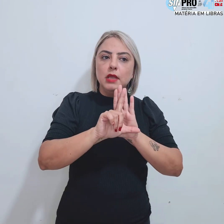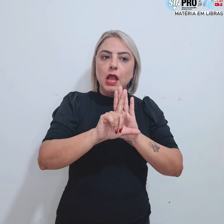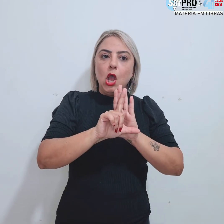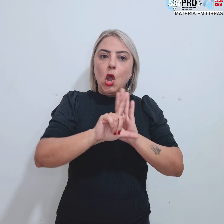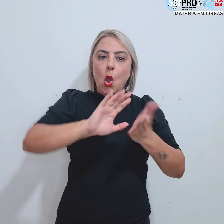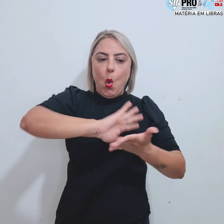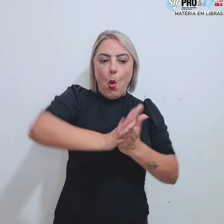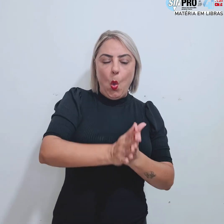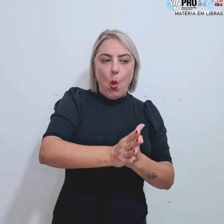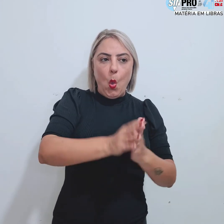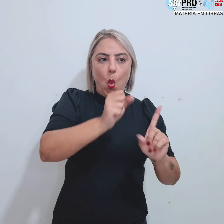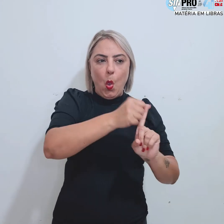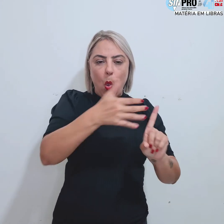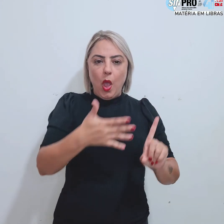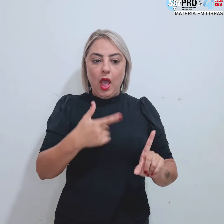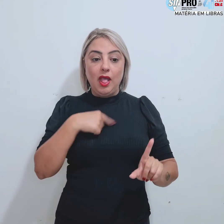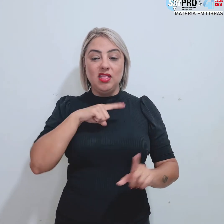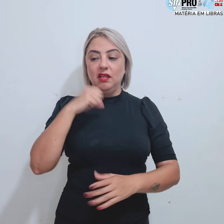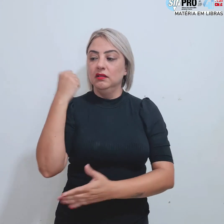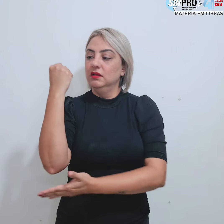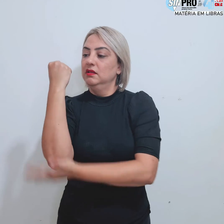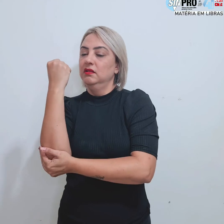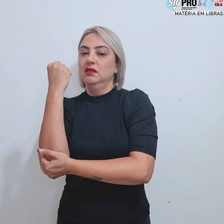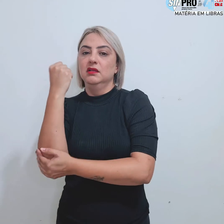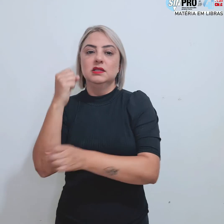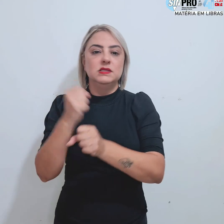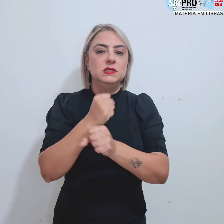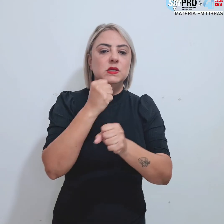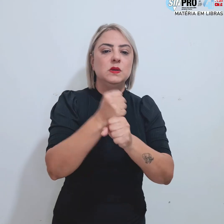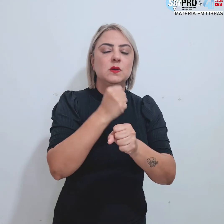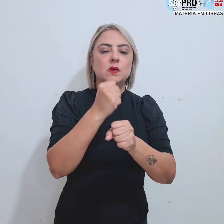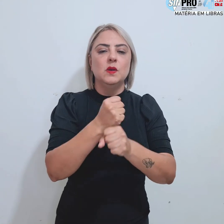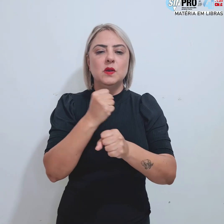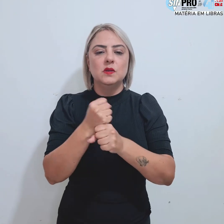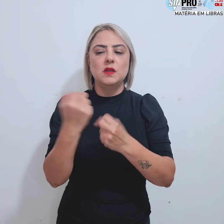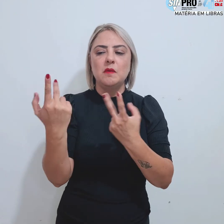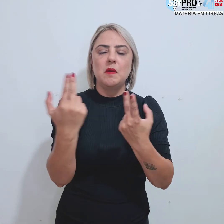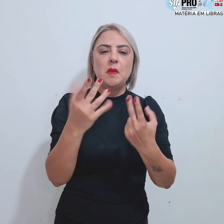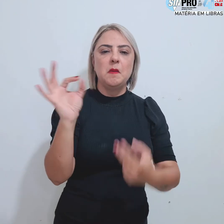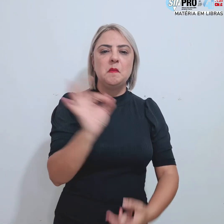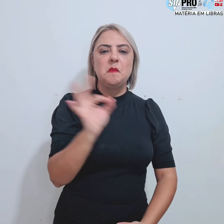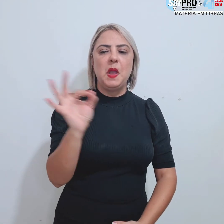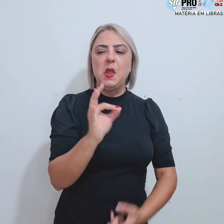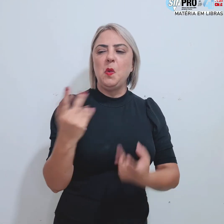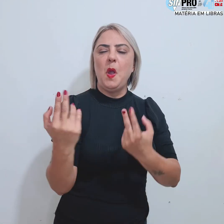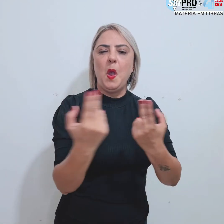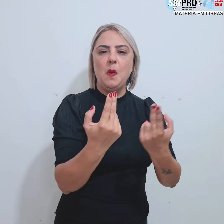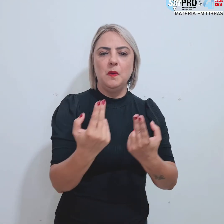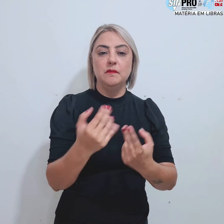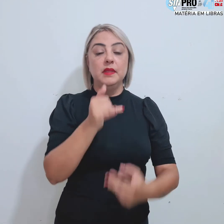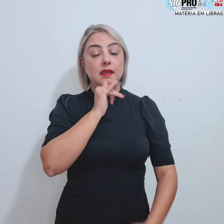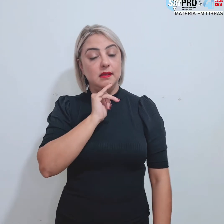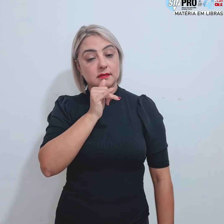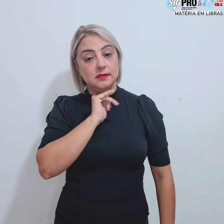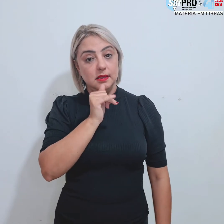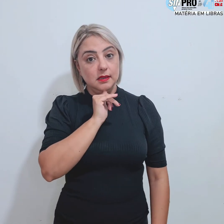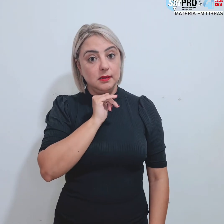transfobia, do outro a resistência se constrói na mesma proporção. Exemplo